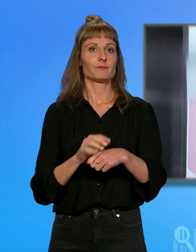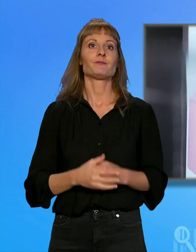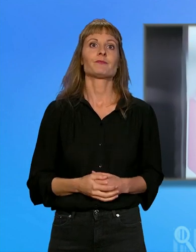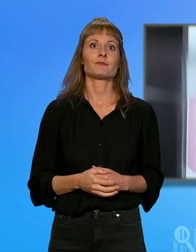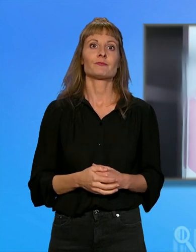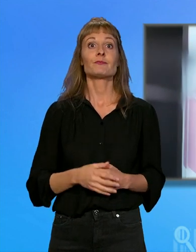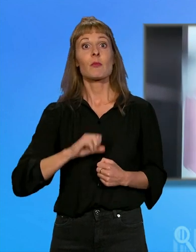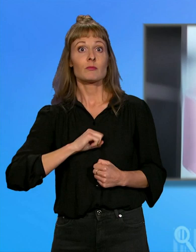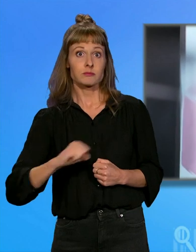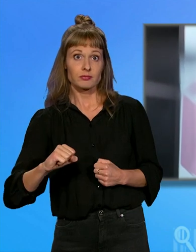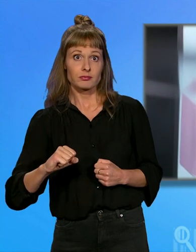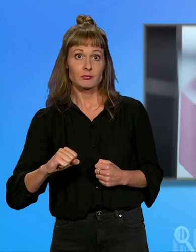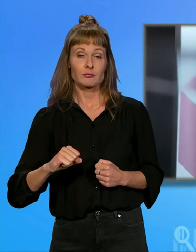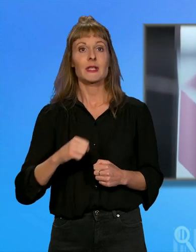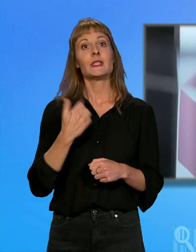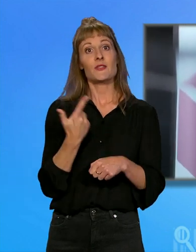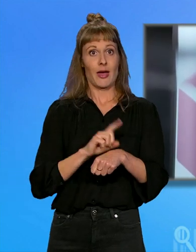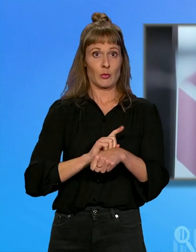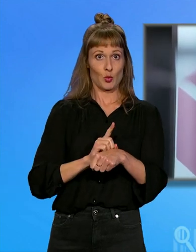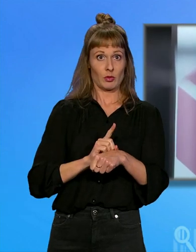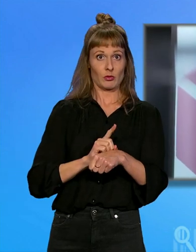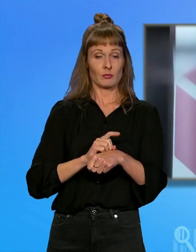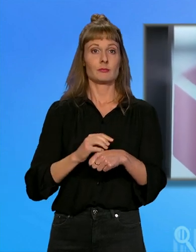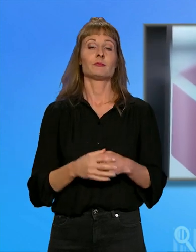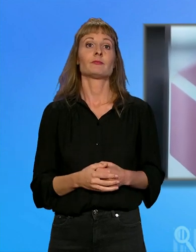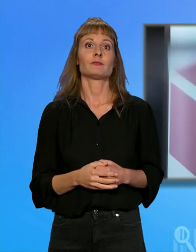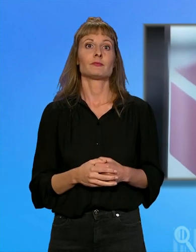Fast sind 2 Minuten Zeit zwischen den Stopps.